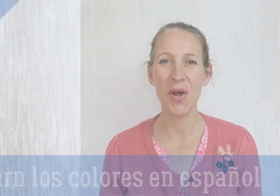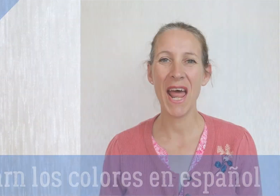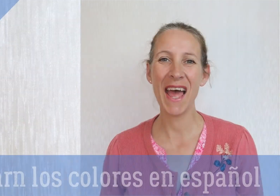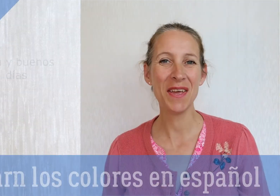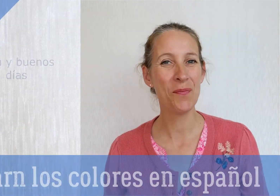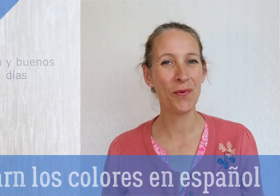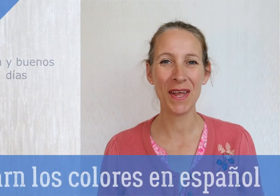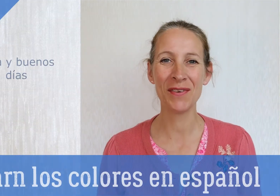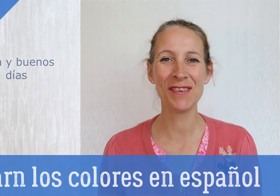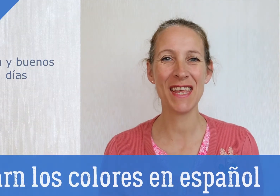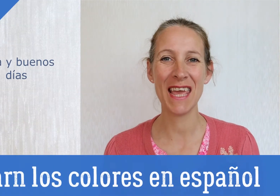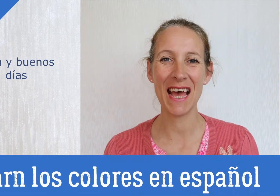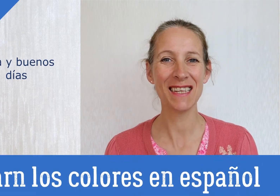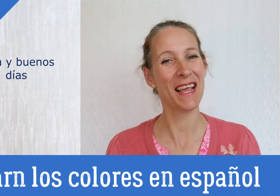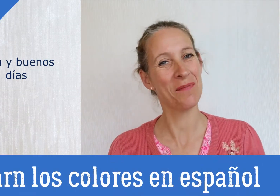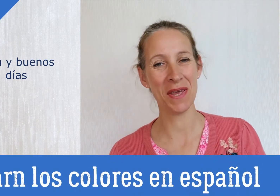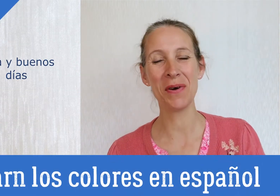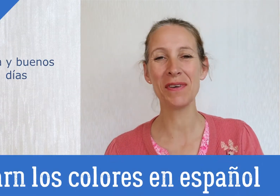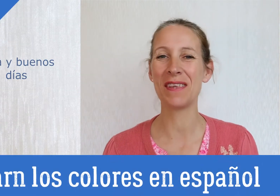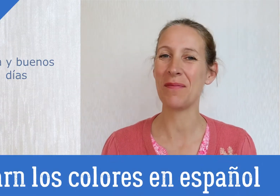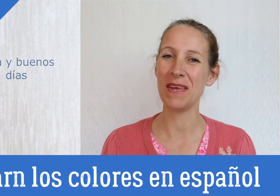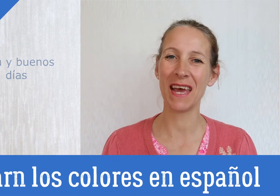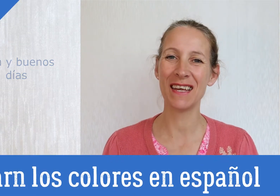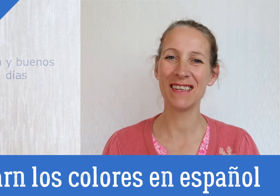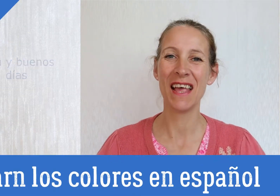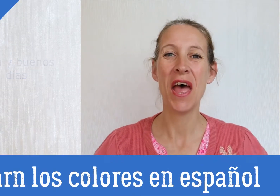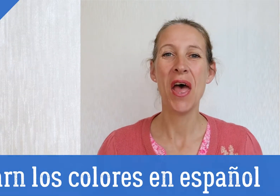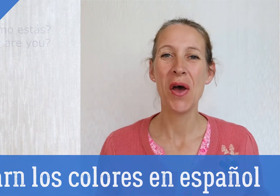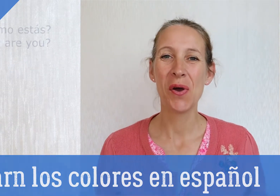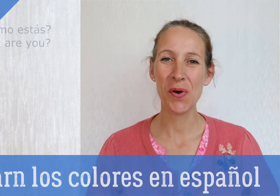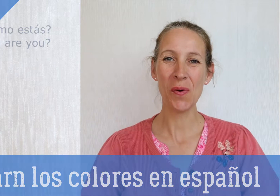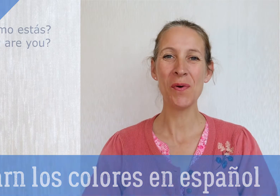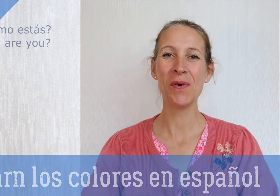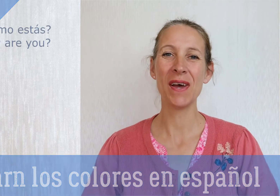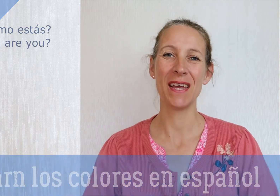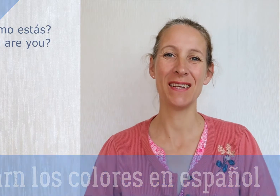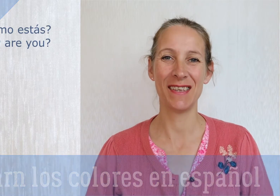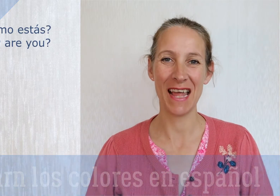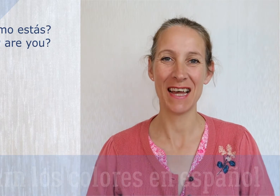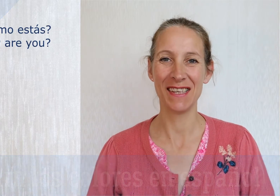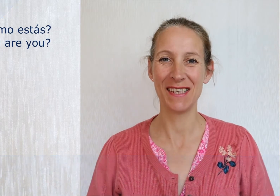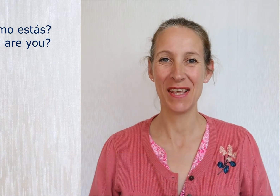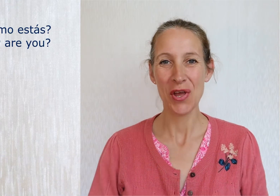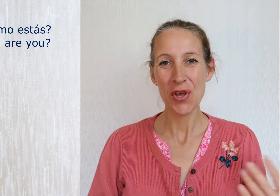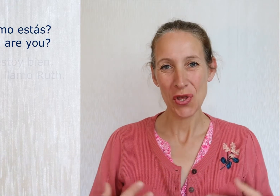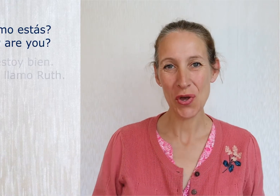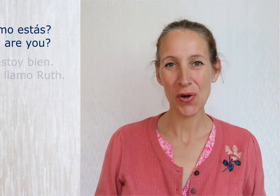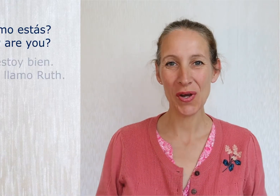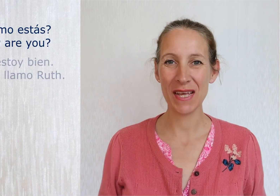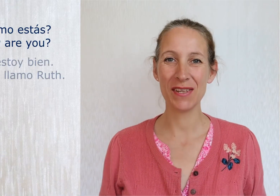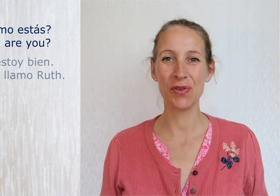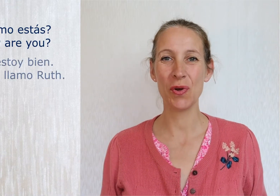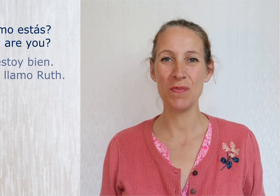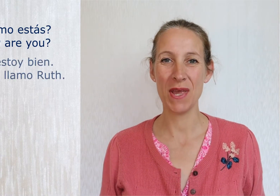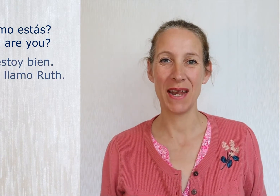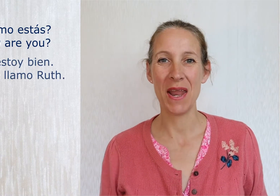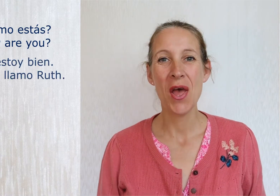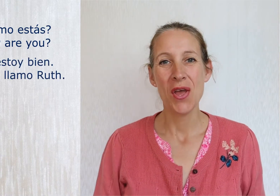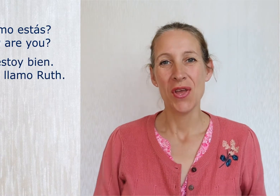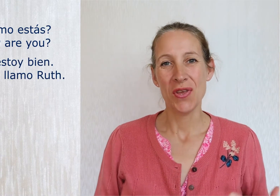Hola y buenos días, amigos, amigas. ¿Cómo estás? Yo estoy bien.